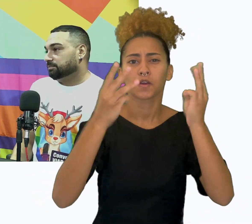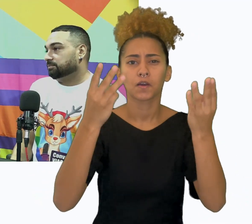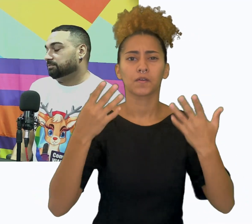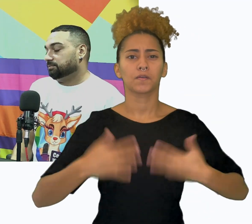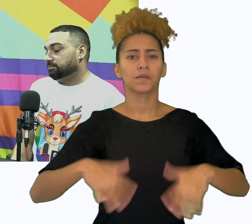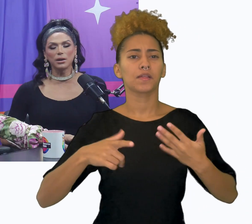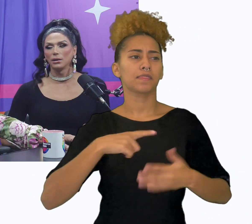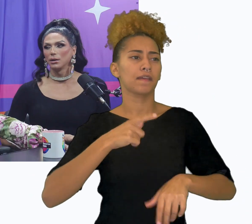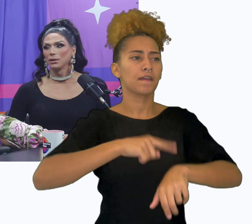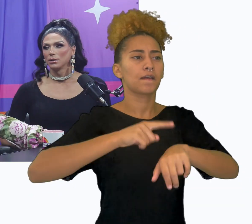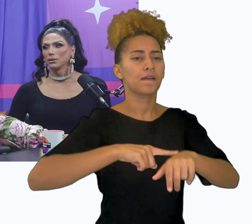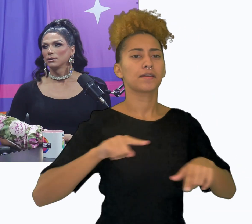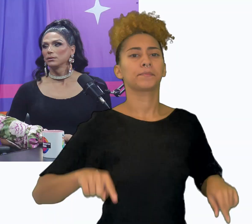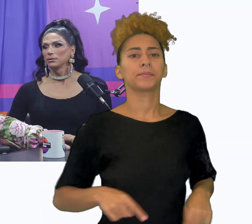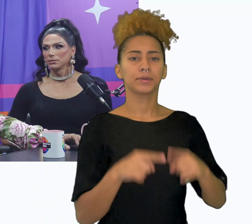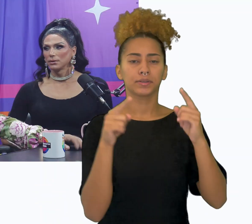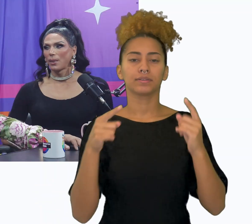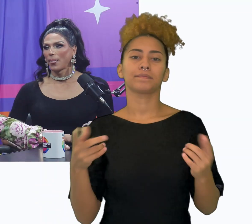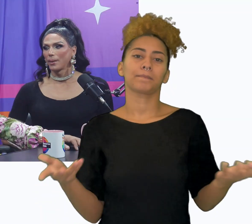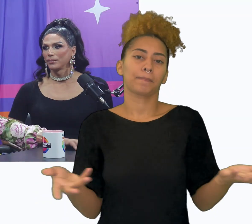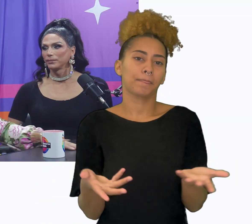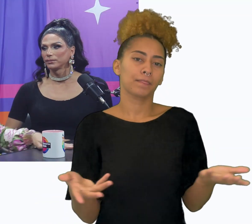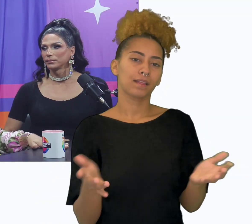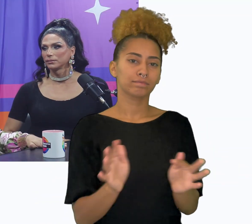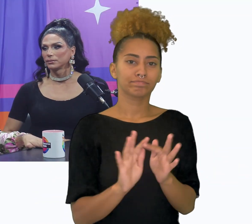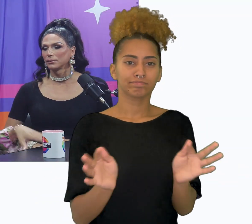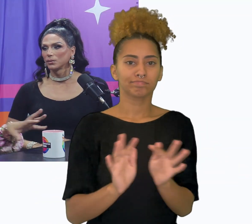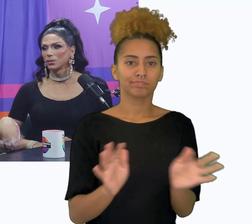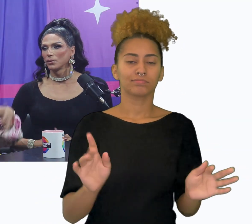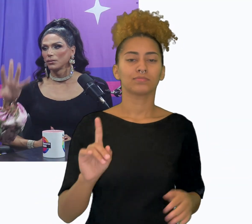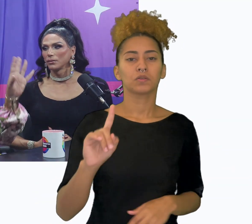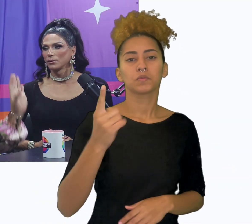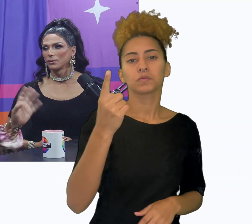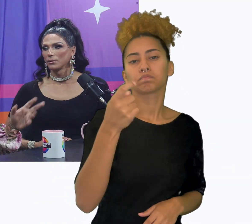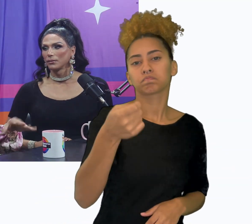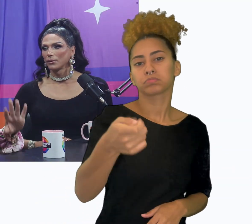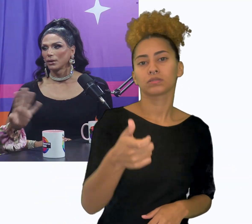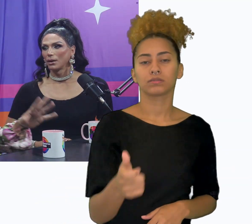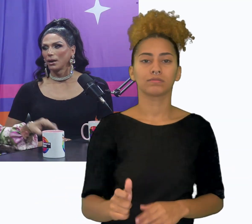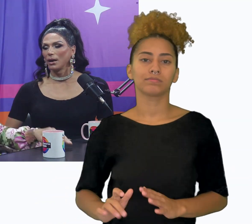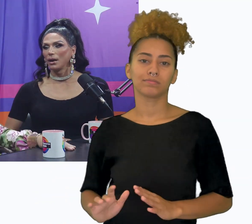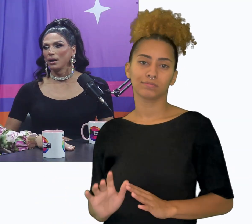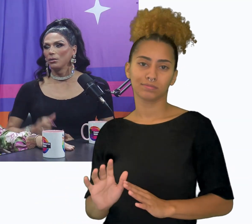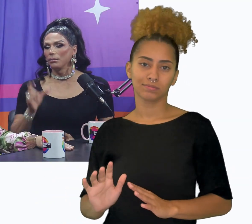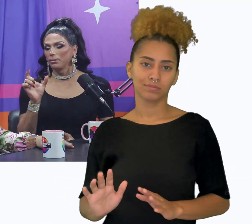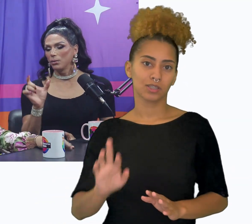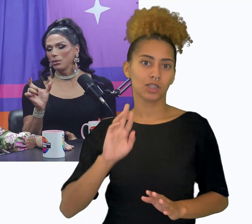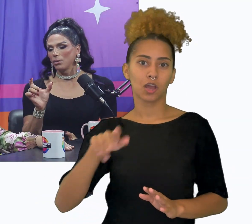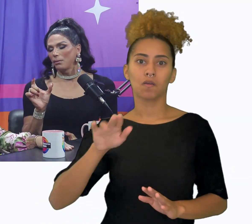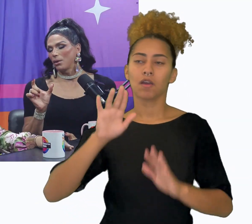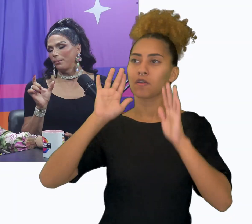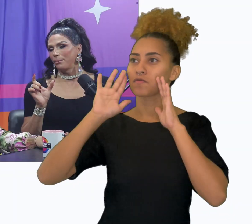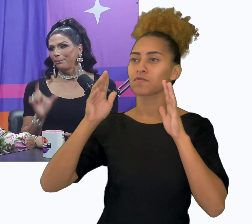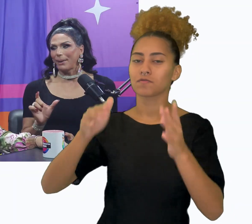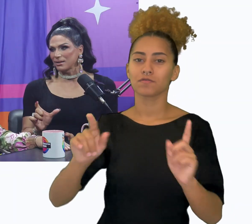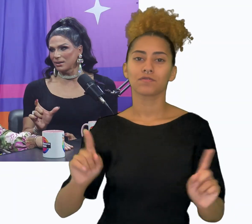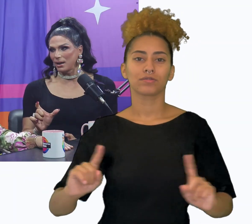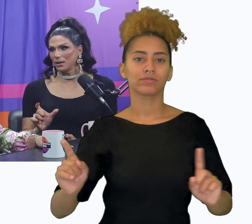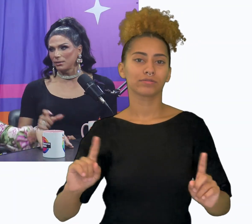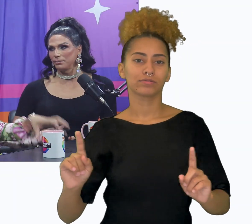show. O show é tal hora. E hoje em dia é só, tipo, um bônus na noite, ter o show, assim, não é mais o foco.